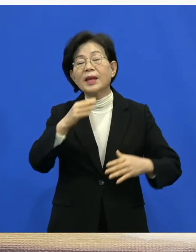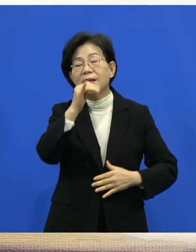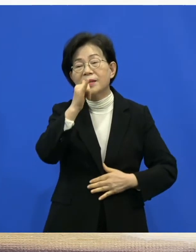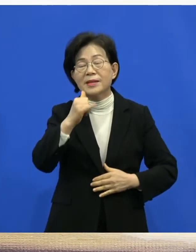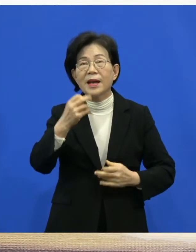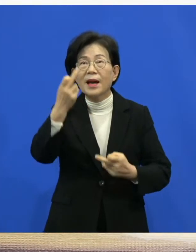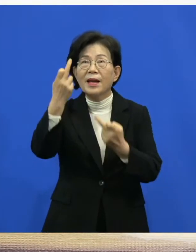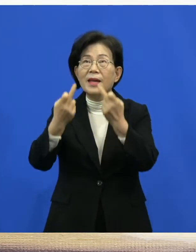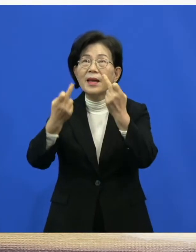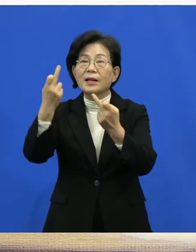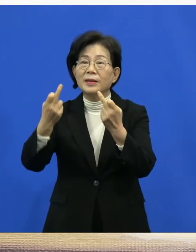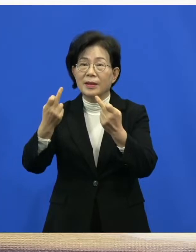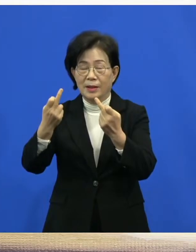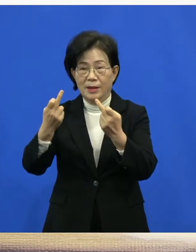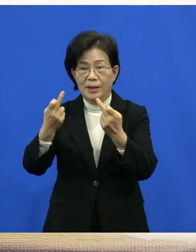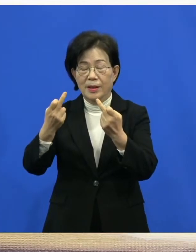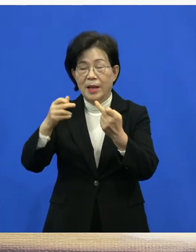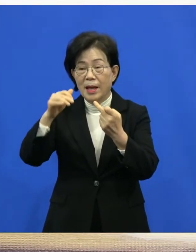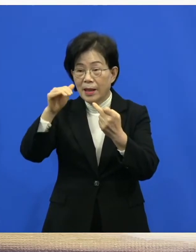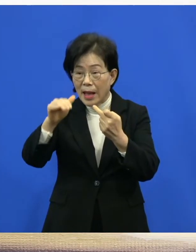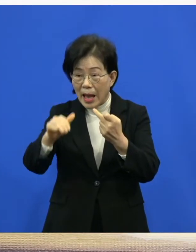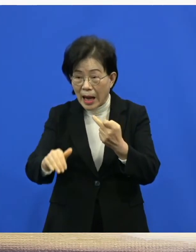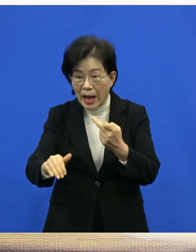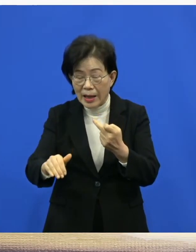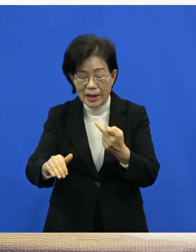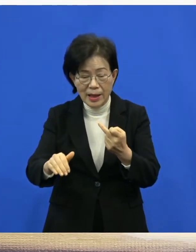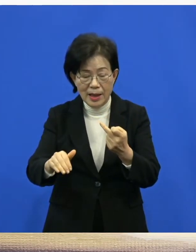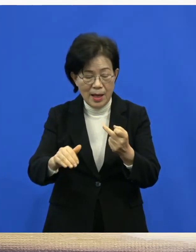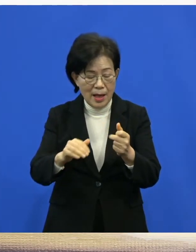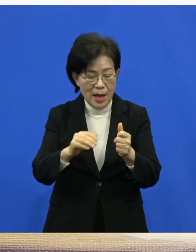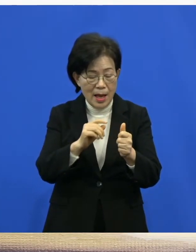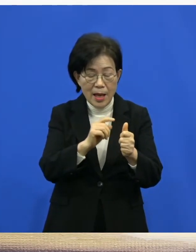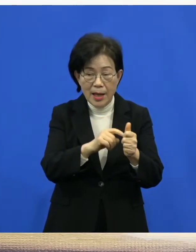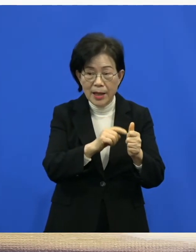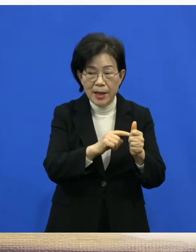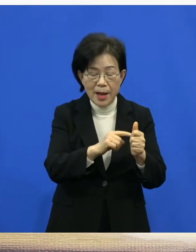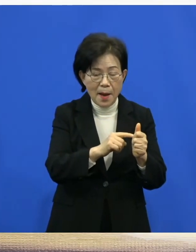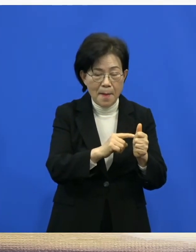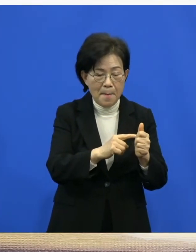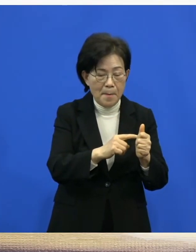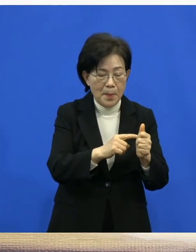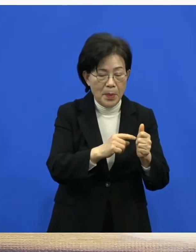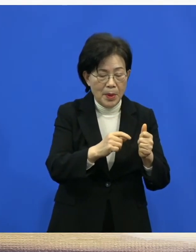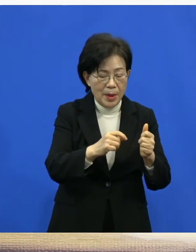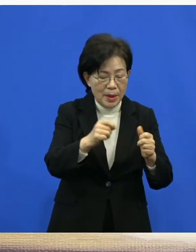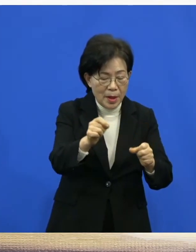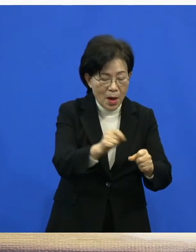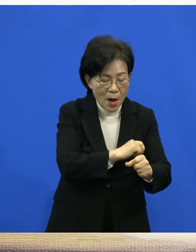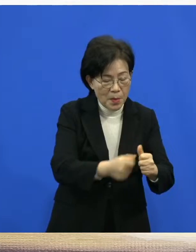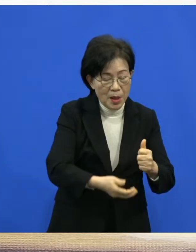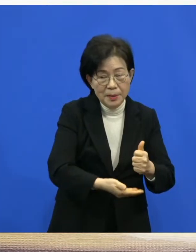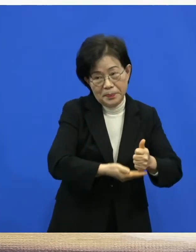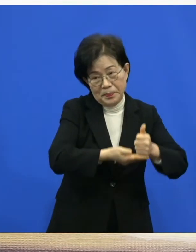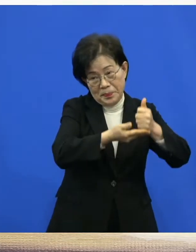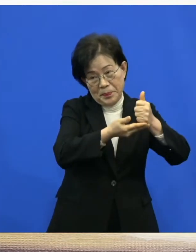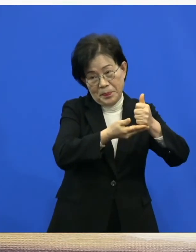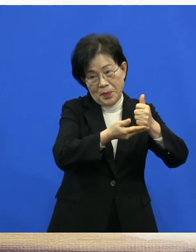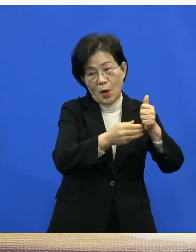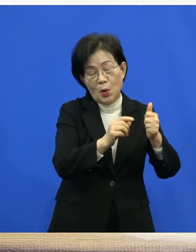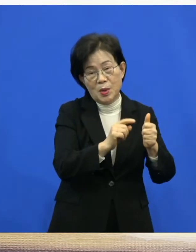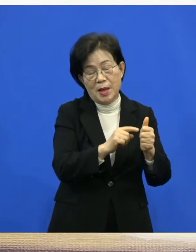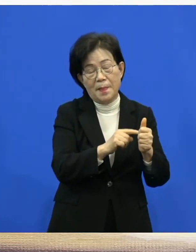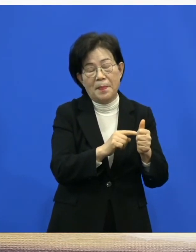형들은 다 일하러 가는데도 그런 안방 차지를 하고 특별 대우를 받아왔거든요.